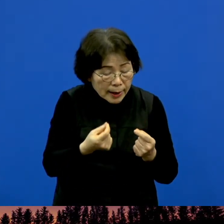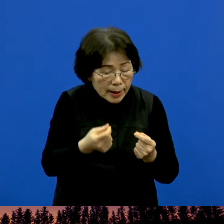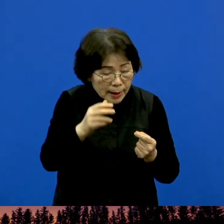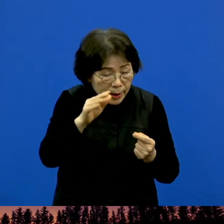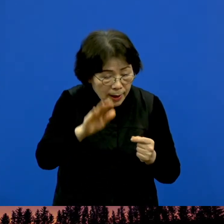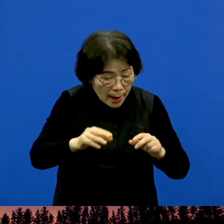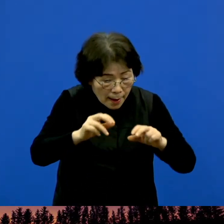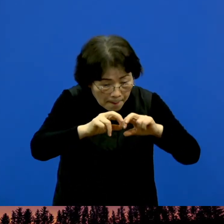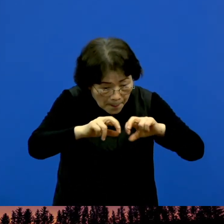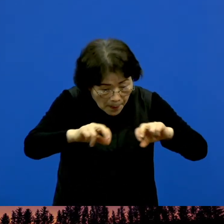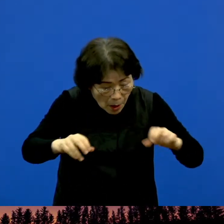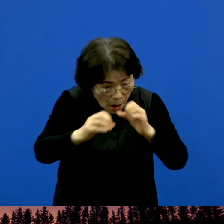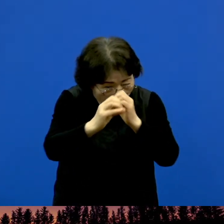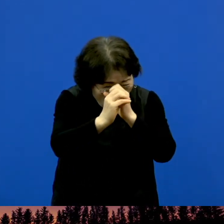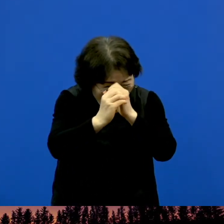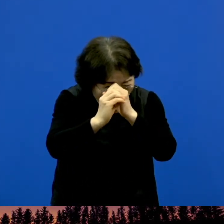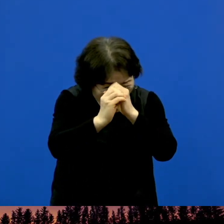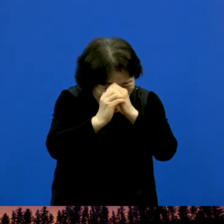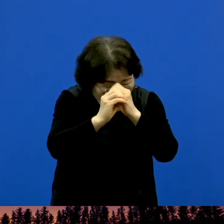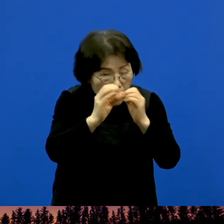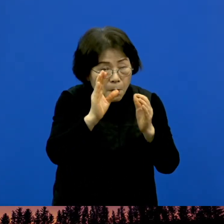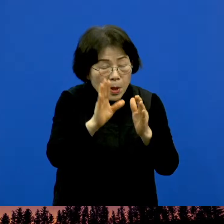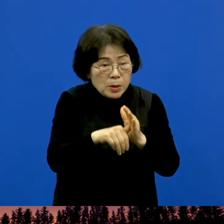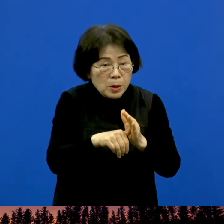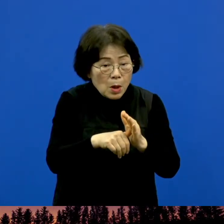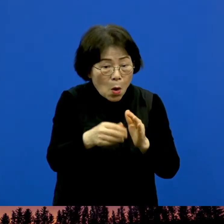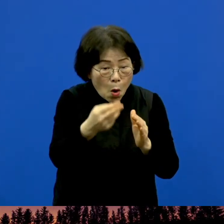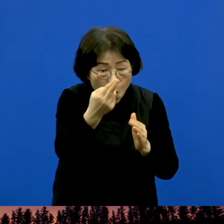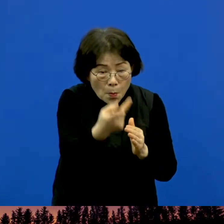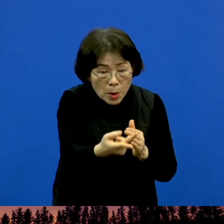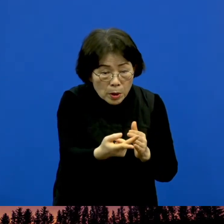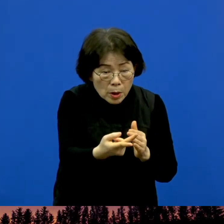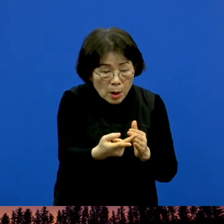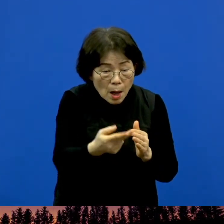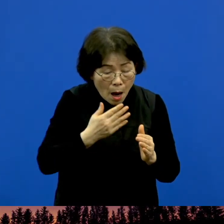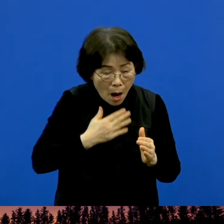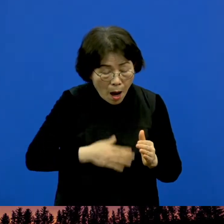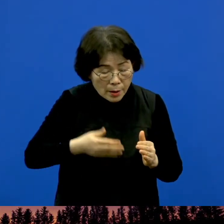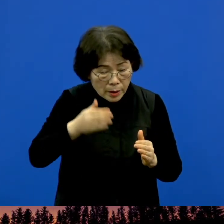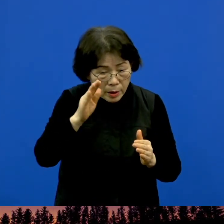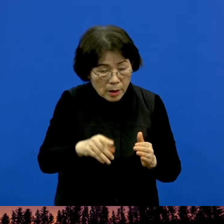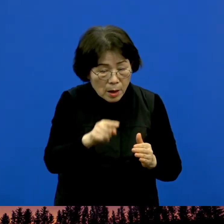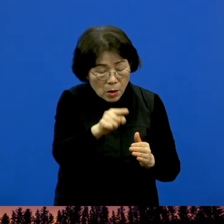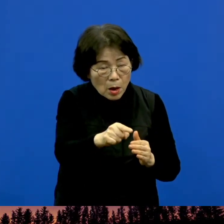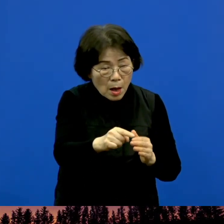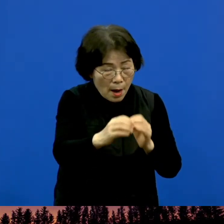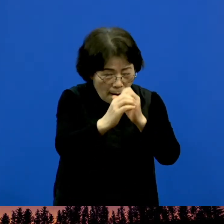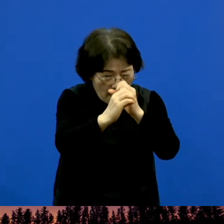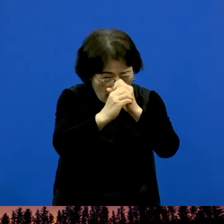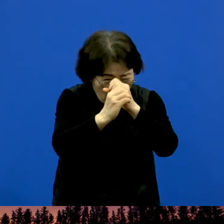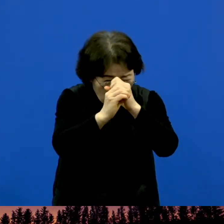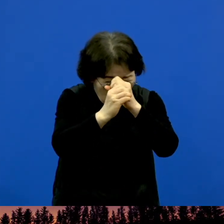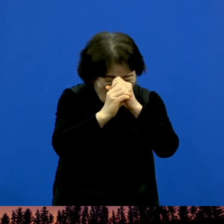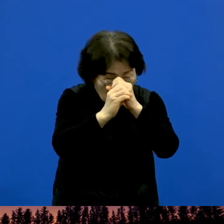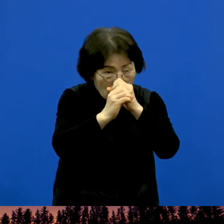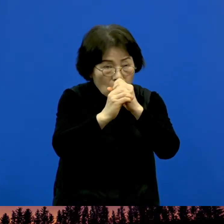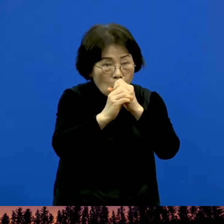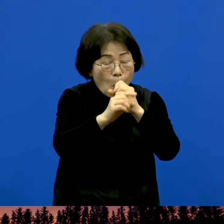만원경을 개발해 보니까 아무것도 없는 빈 공간인 줄 알았는데 이 만원경으로 다시